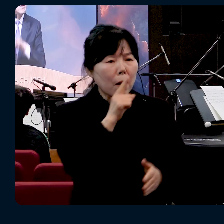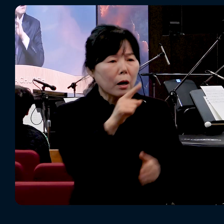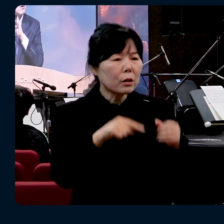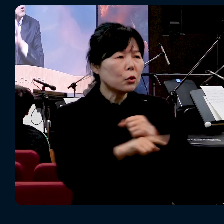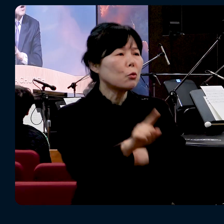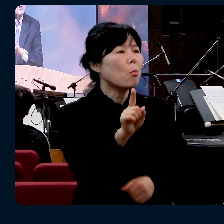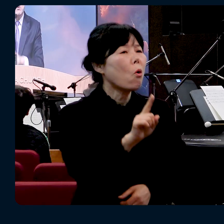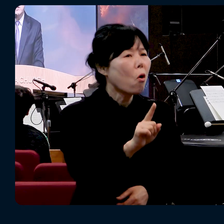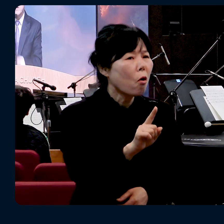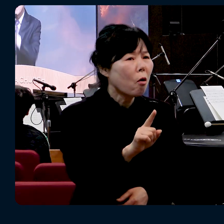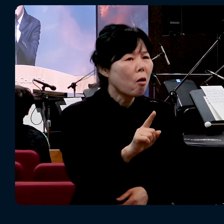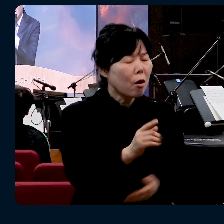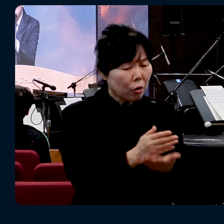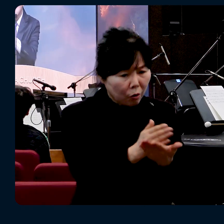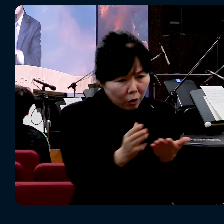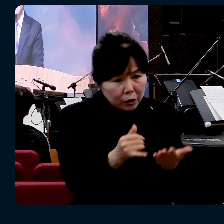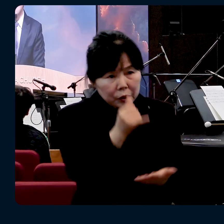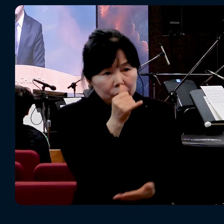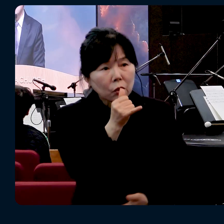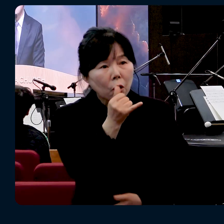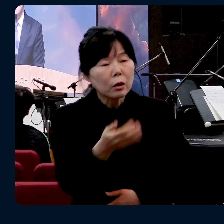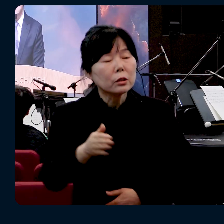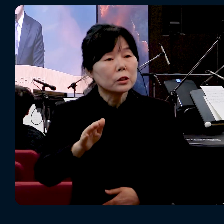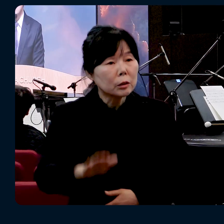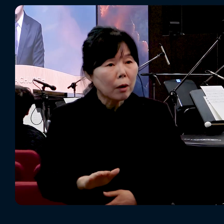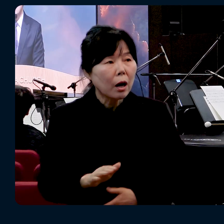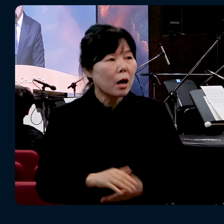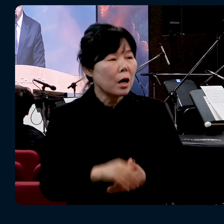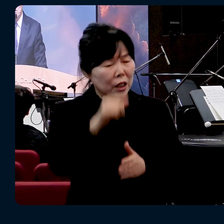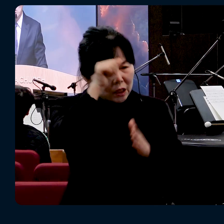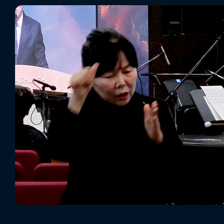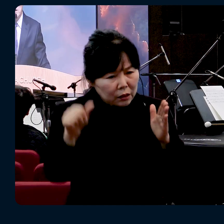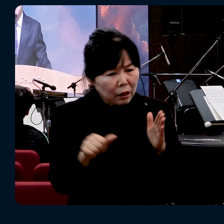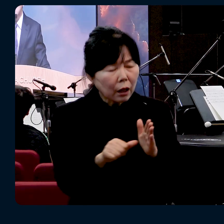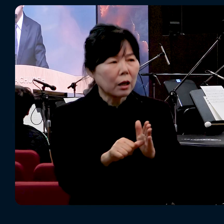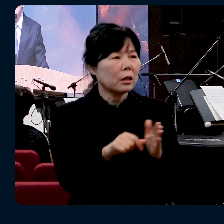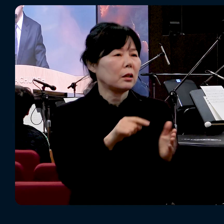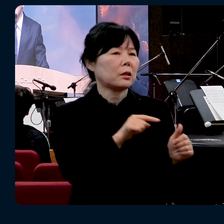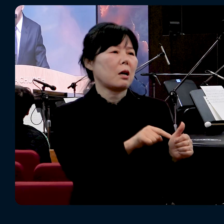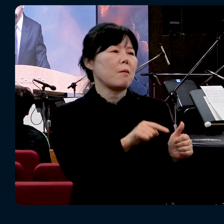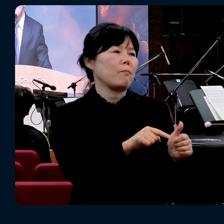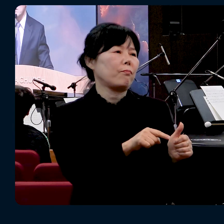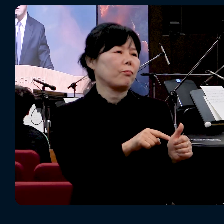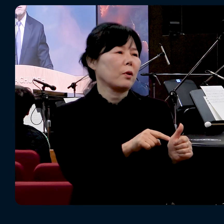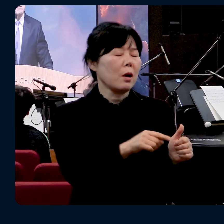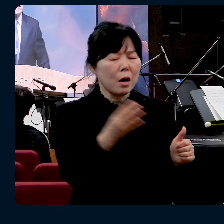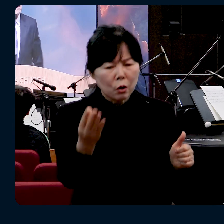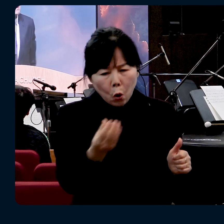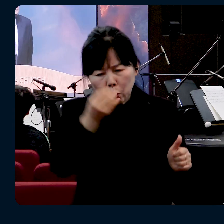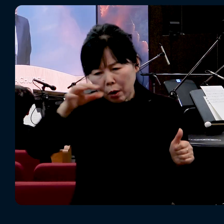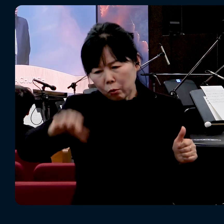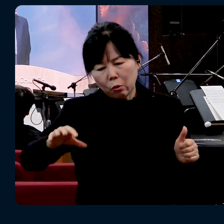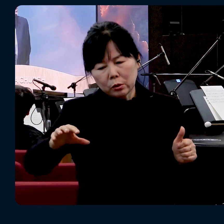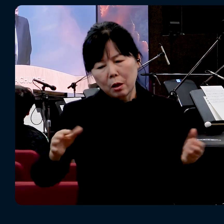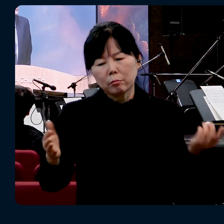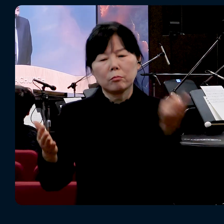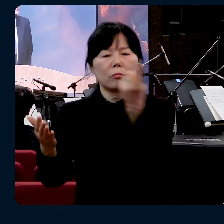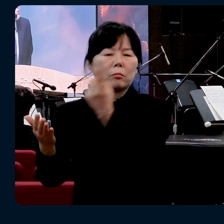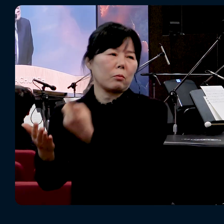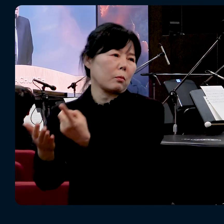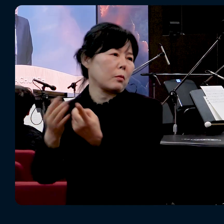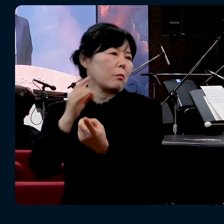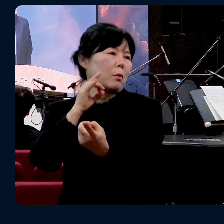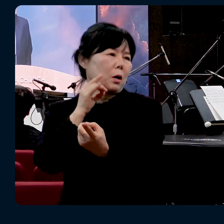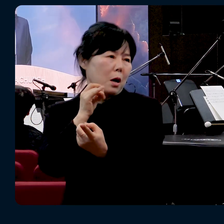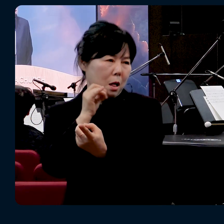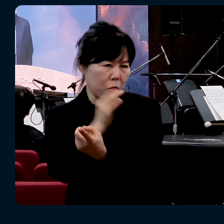하느냐? 여러 가지 이유가 있지만 가장 중요한 이유는 그 인생은 거룩한 곳에 설 수가 없기 때문에 그래요. 거룩한